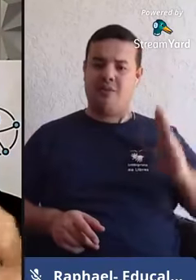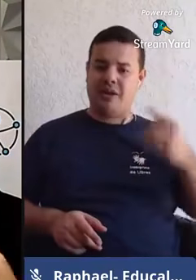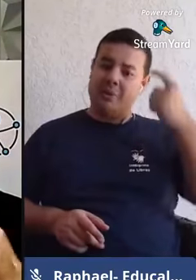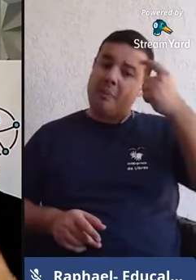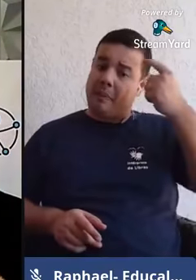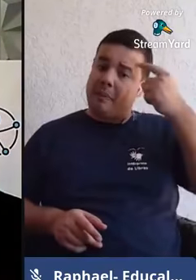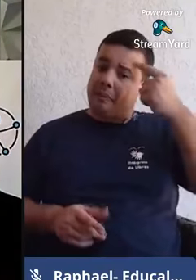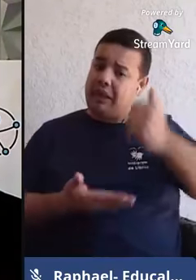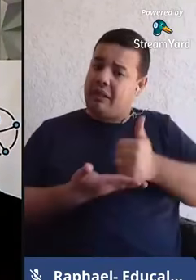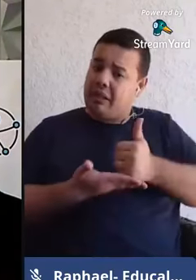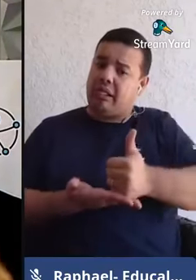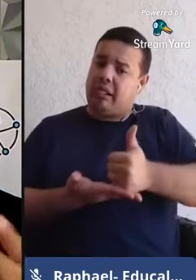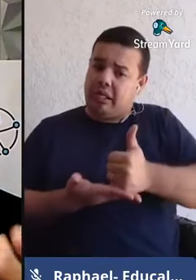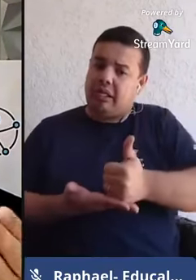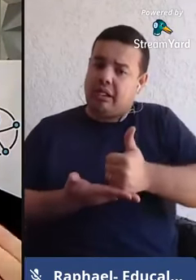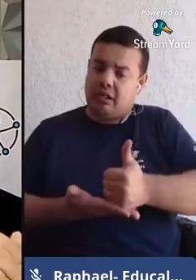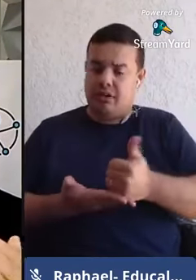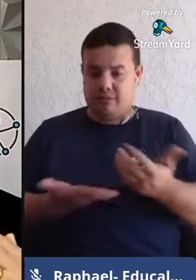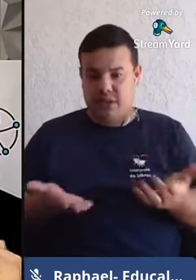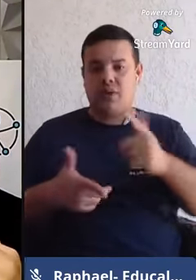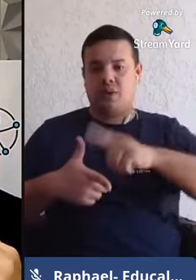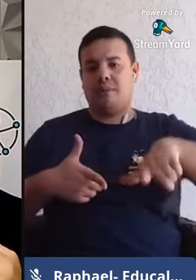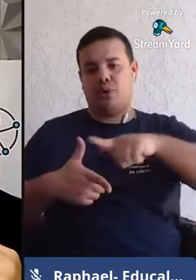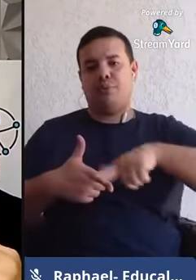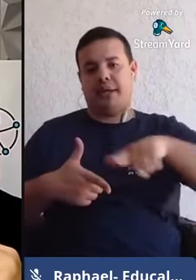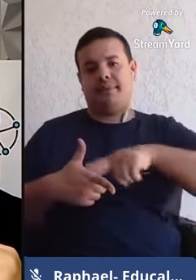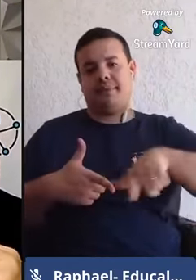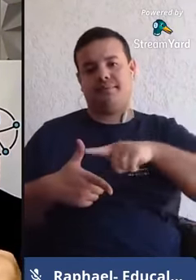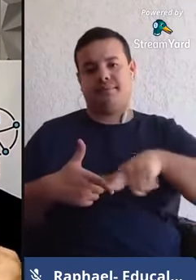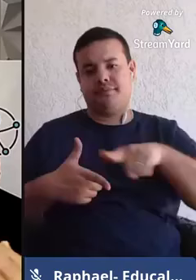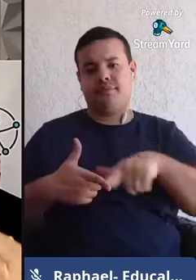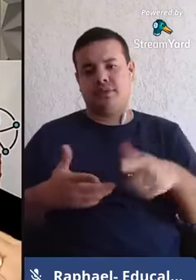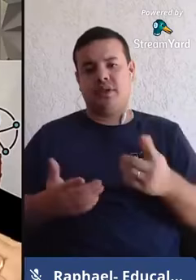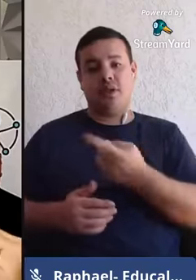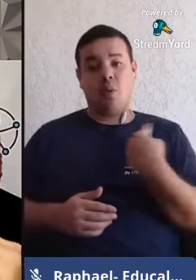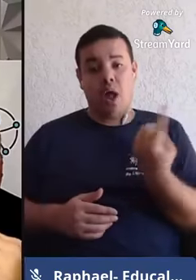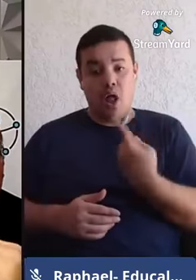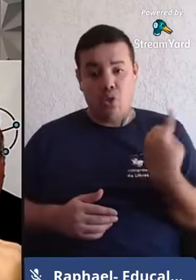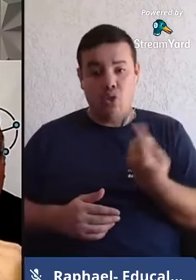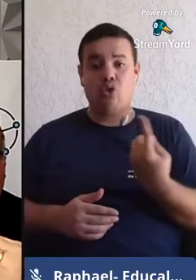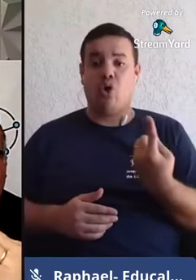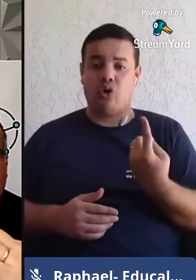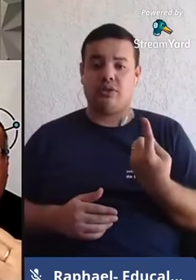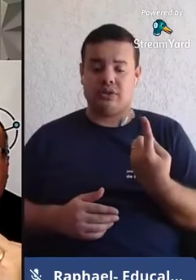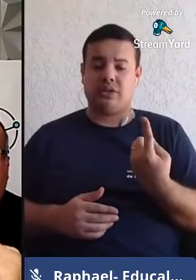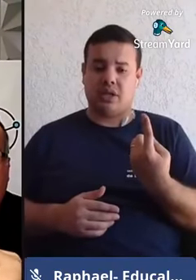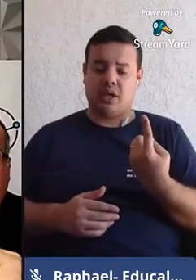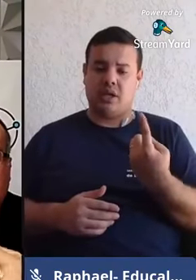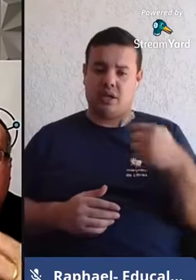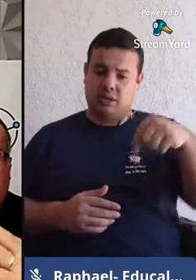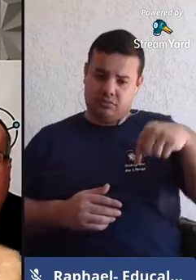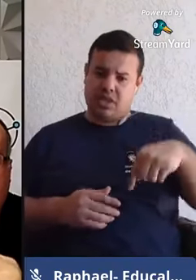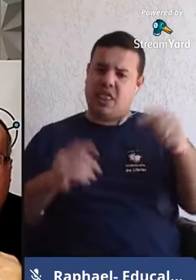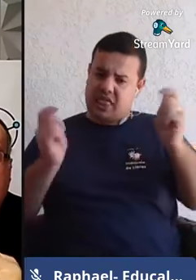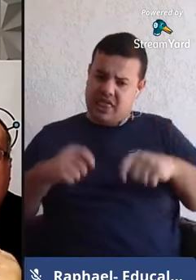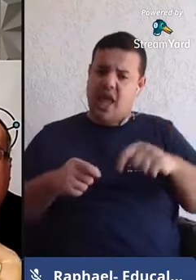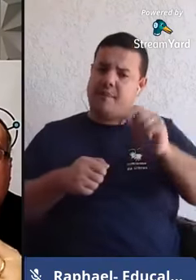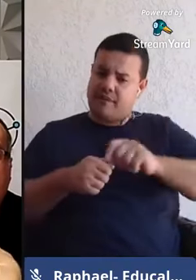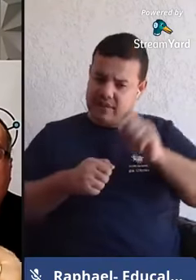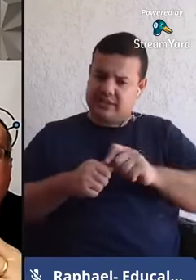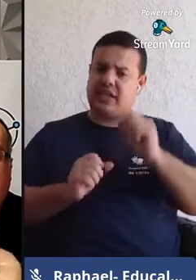Eu acho que esse é o grande problema. Então, não é que a nossa indústria não tenha condições de produzir, de